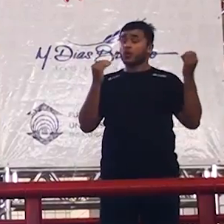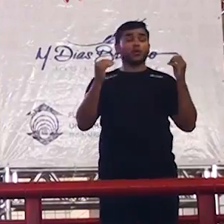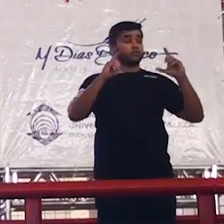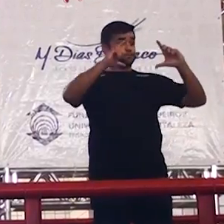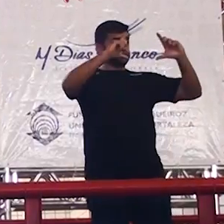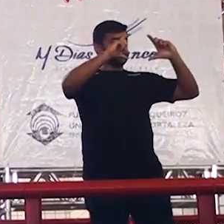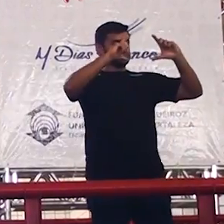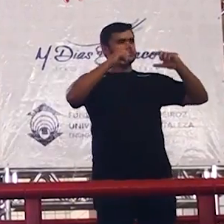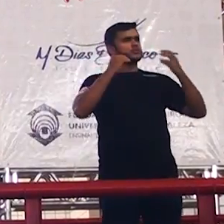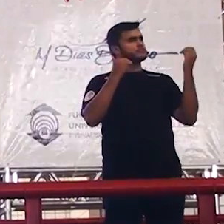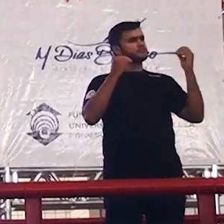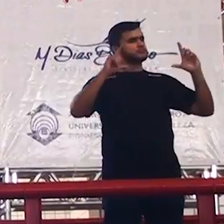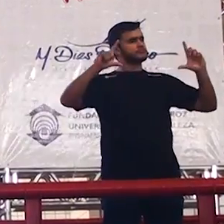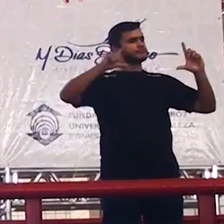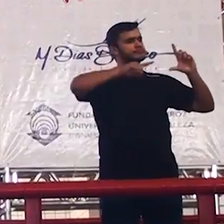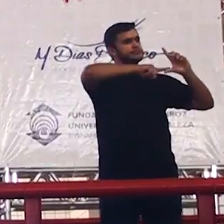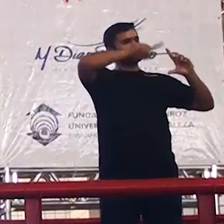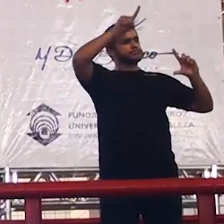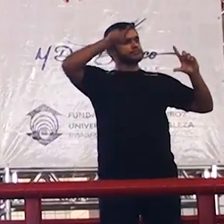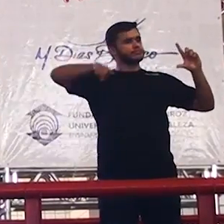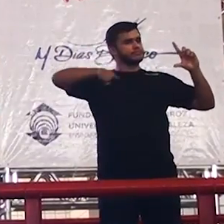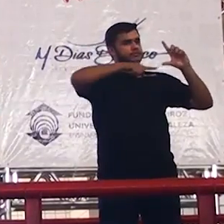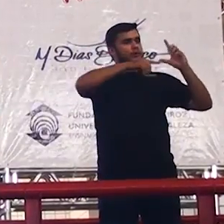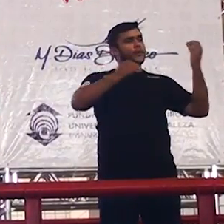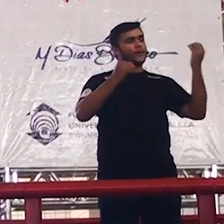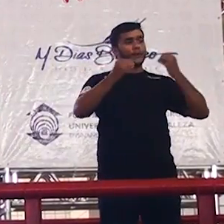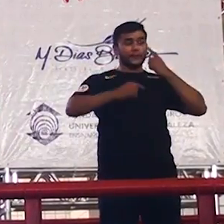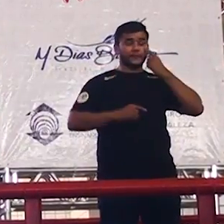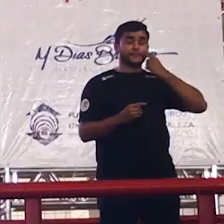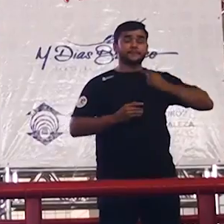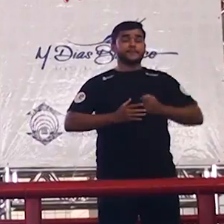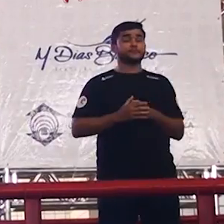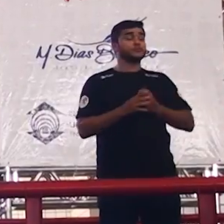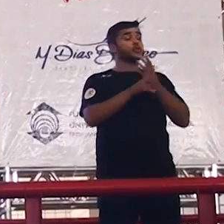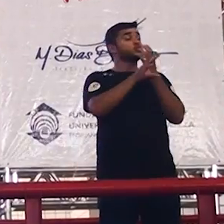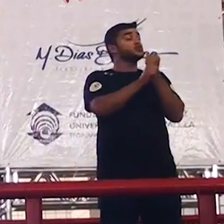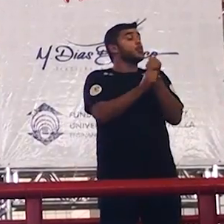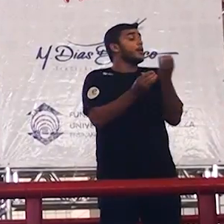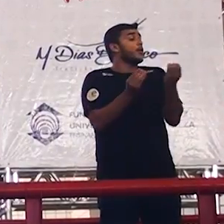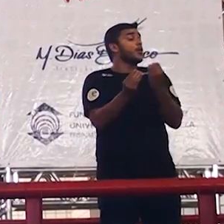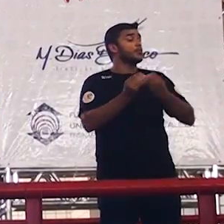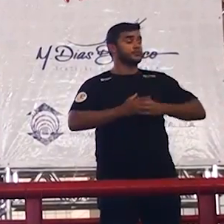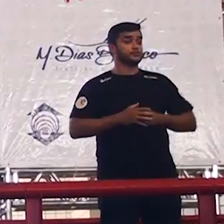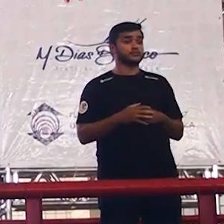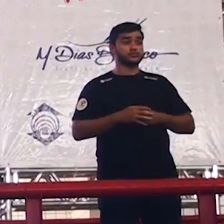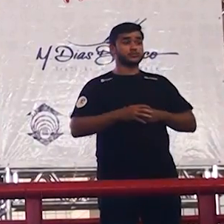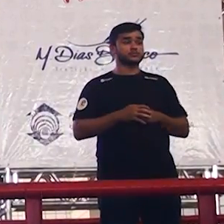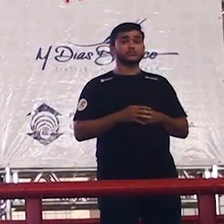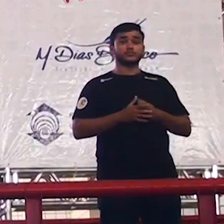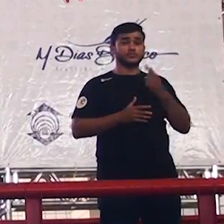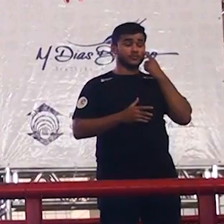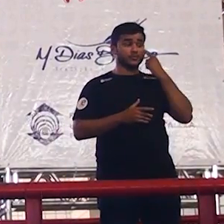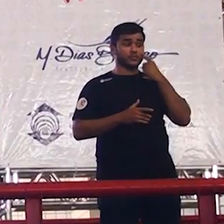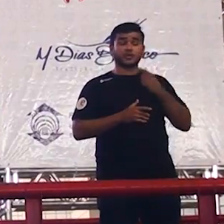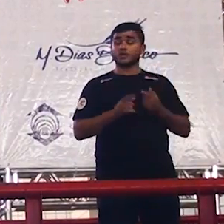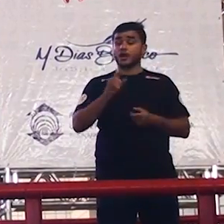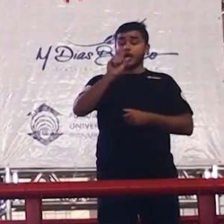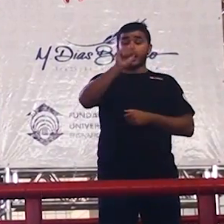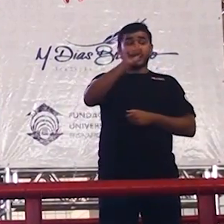círculo vai estar dentro do triângulo, que é o nosso caso. Então, como é que calcula? A área é P vezes